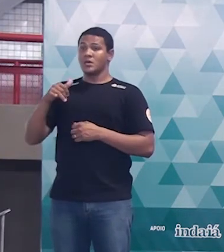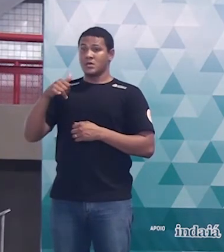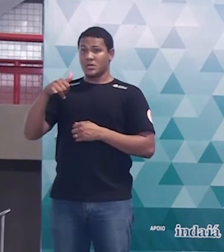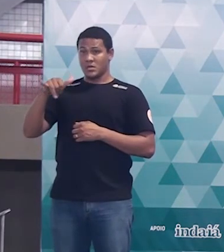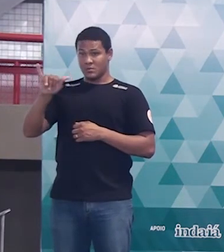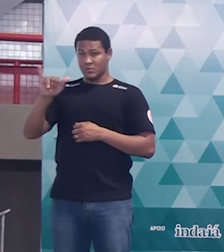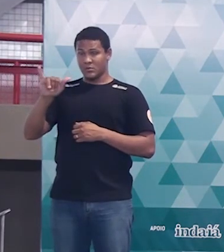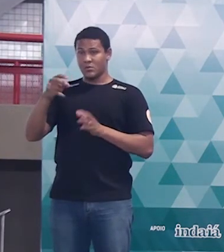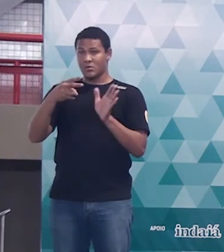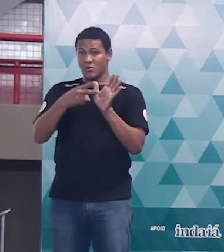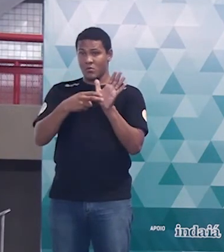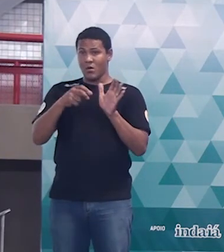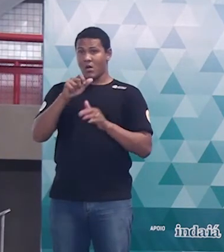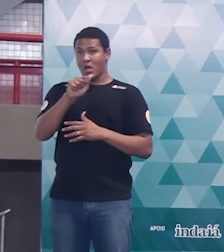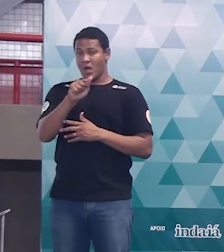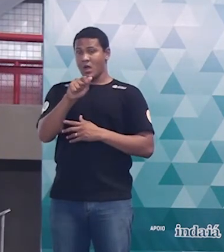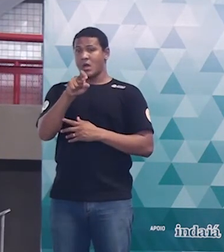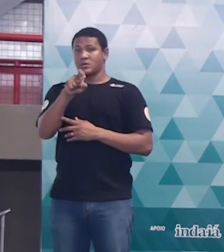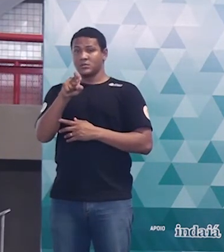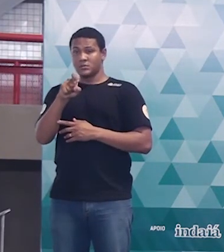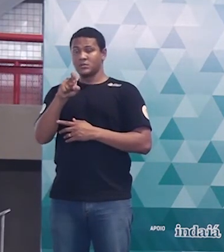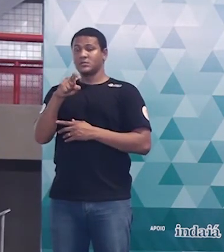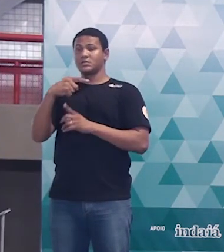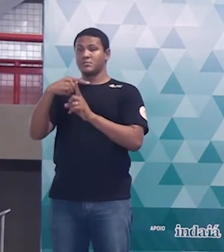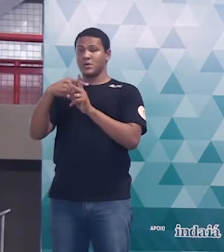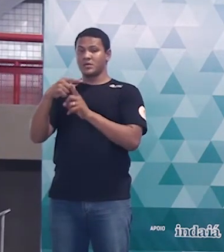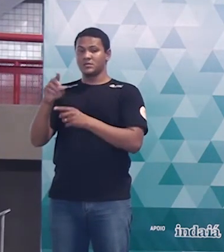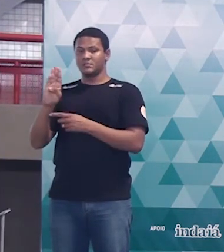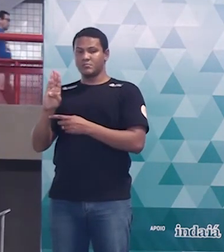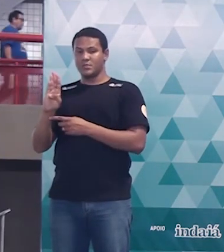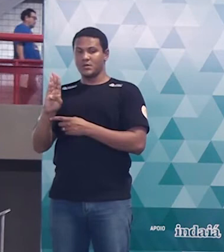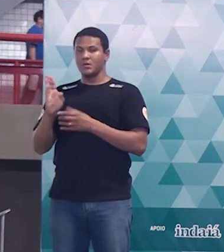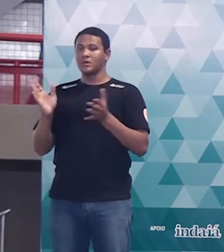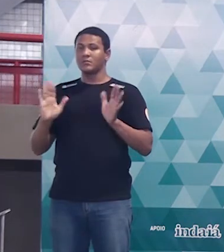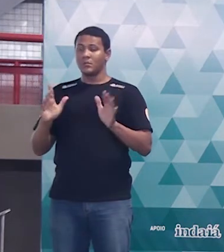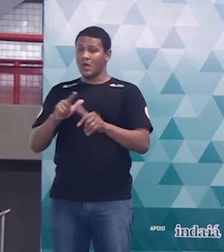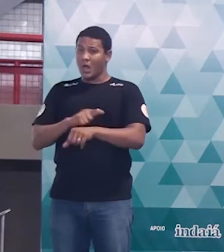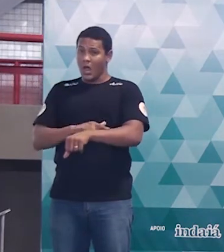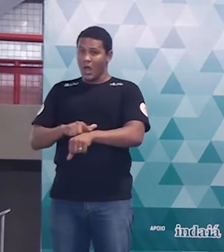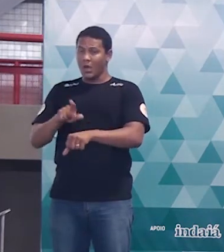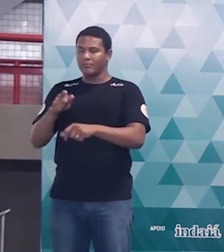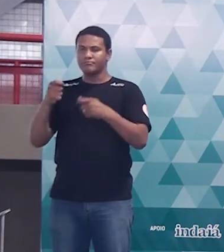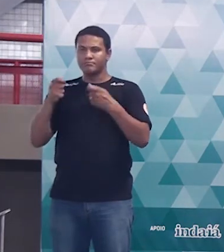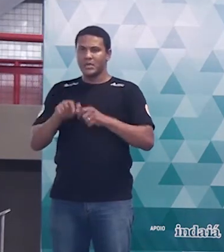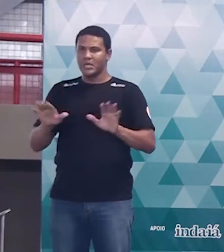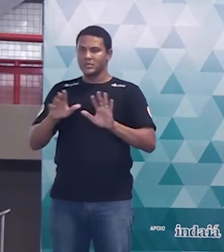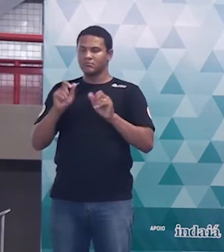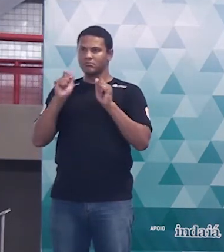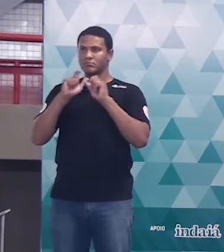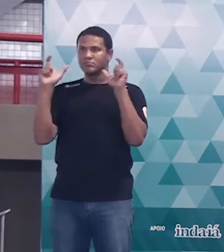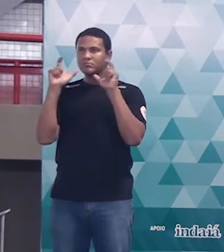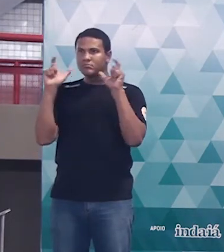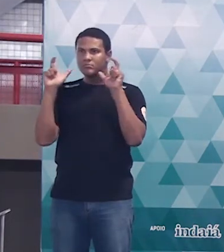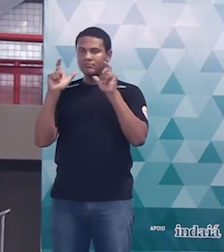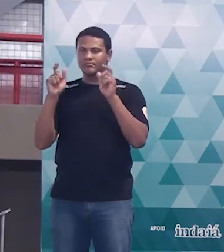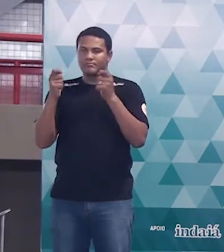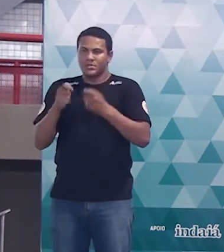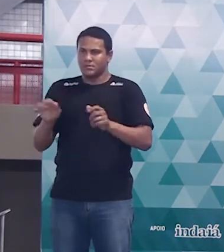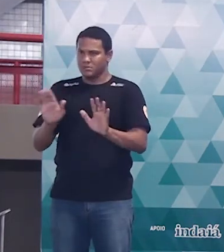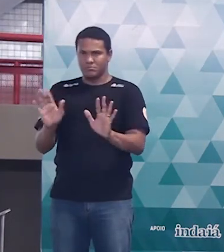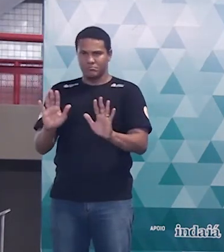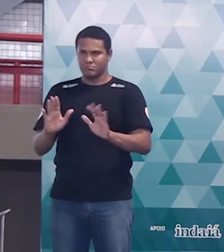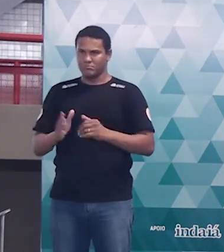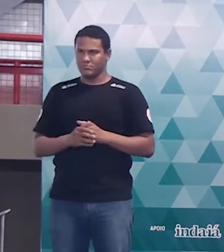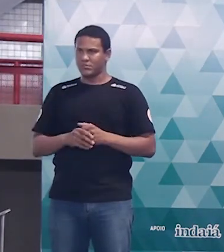ax mais b. Não se assustem com os símbolos matemáticos. Não se assustem com os símbolos